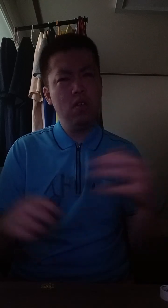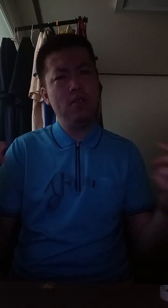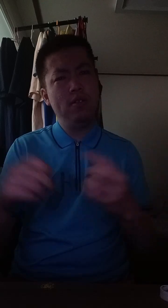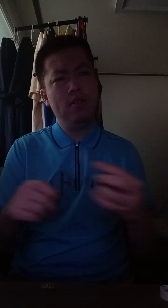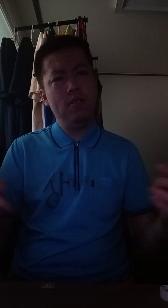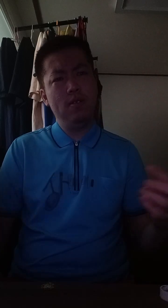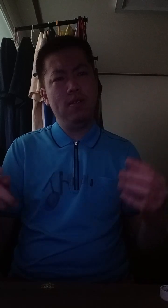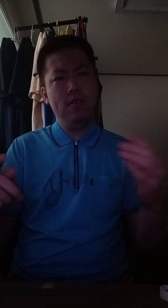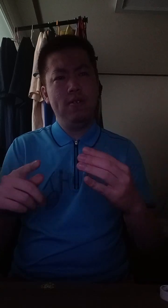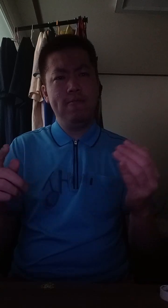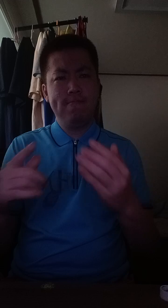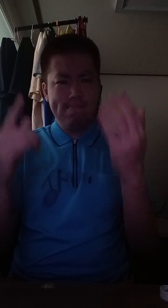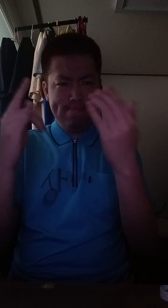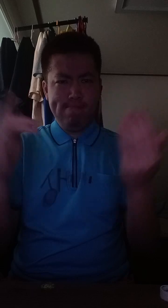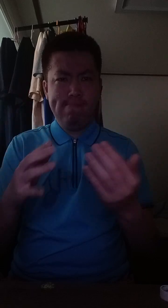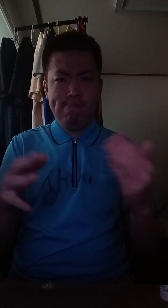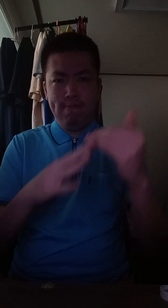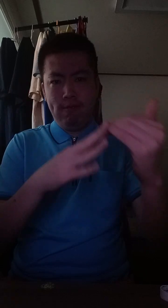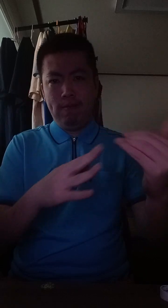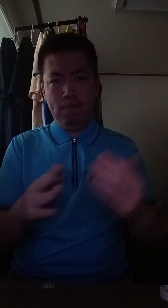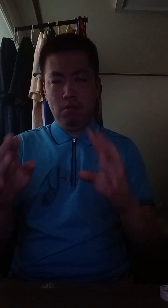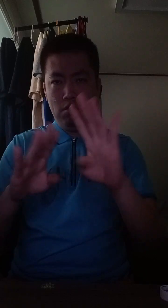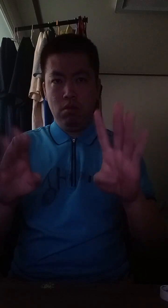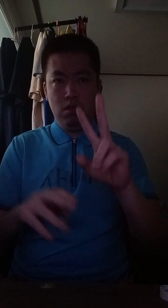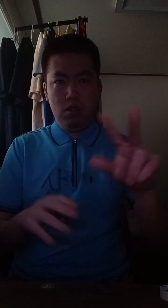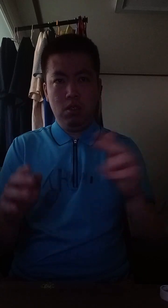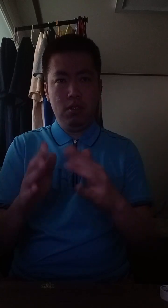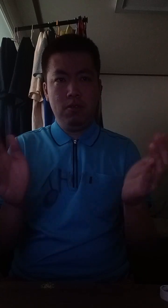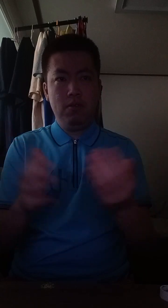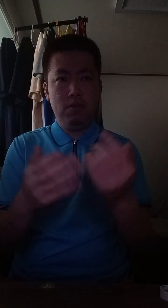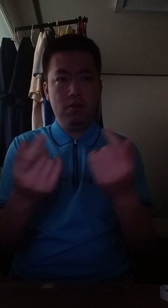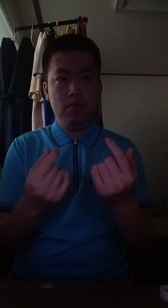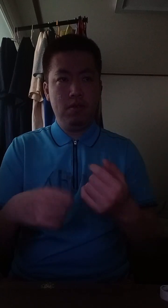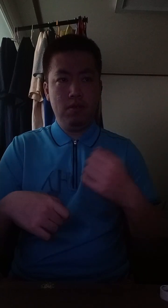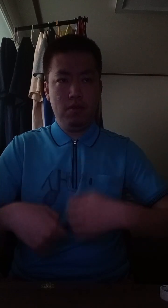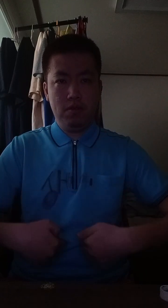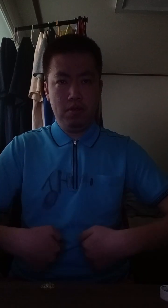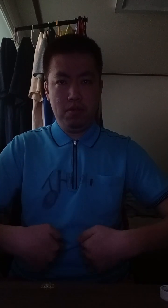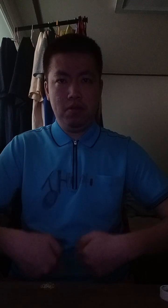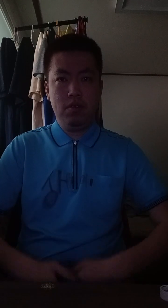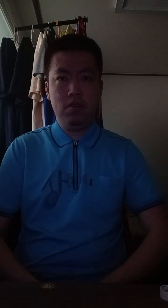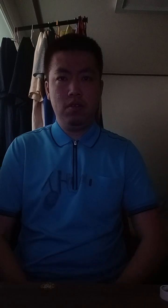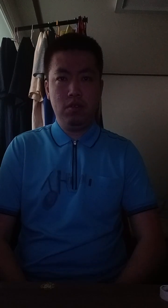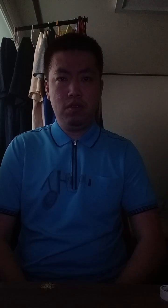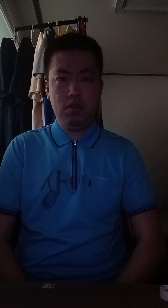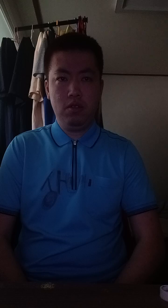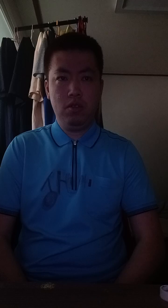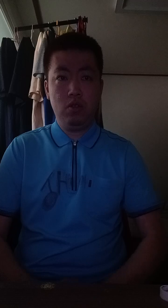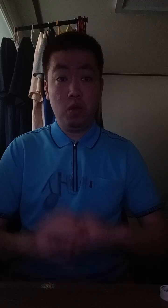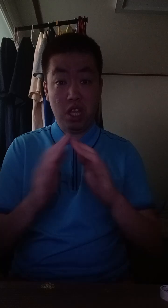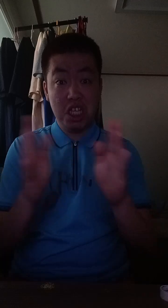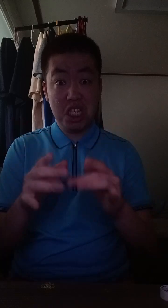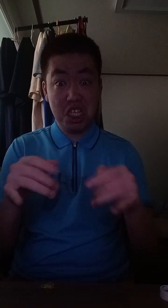지점도 장치 점검 등을 거쳐 이르면 내년 3월쯤에나 부착이 가능할 전망입니다. 공사 측은 장치를